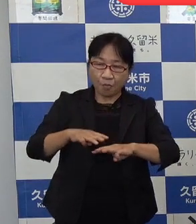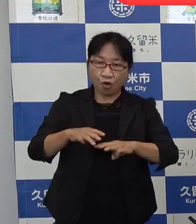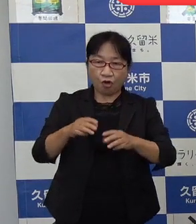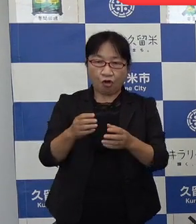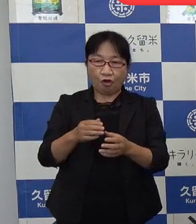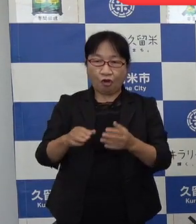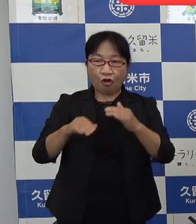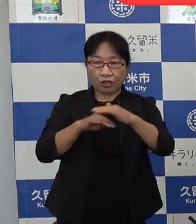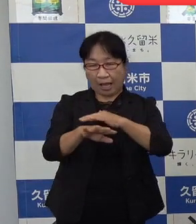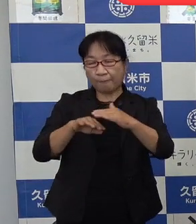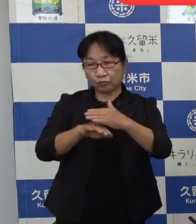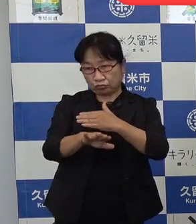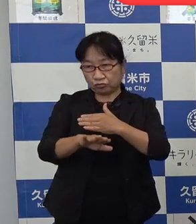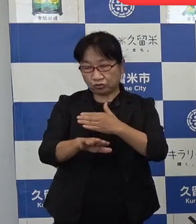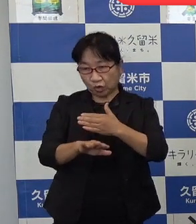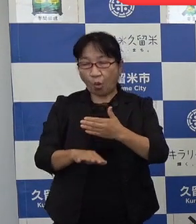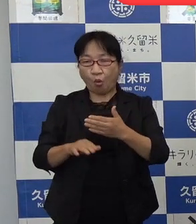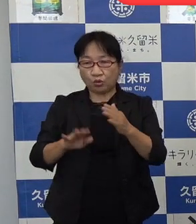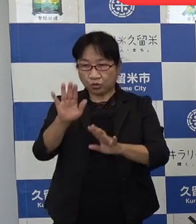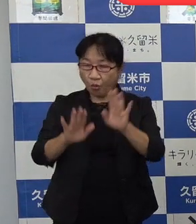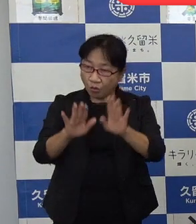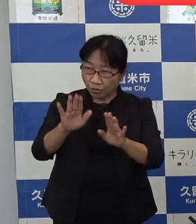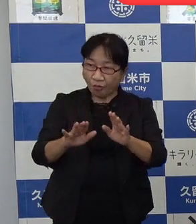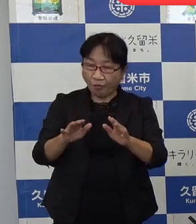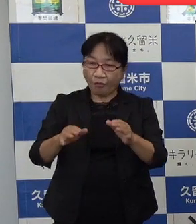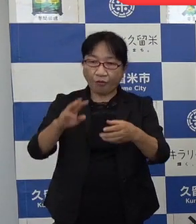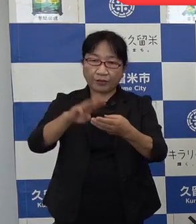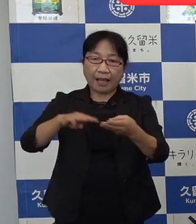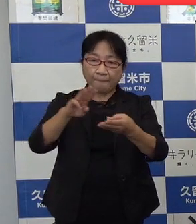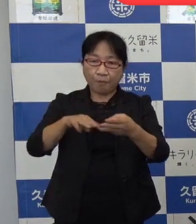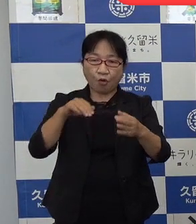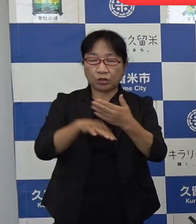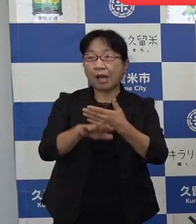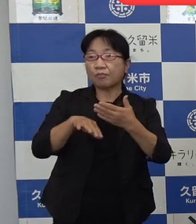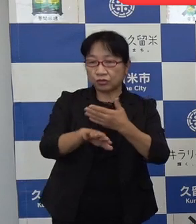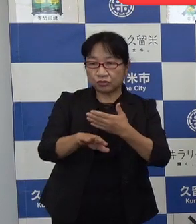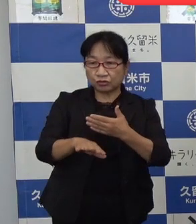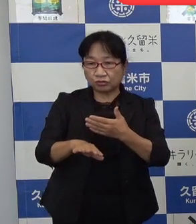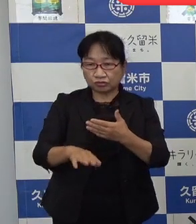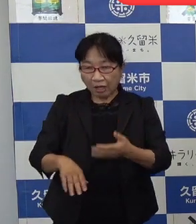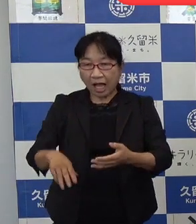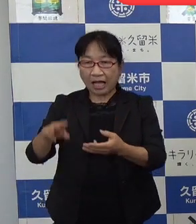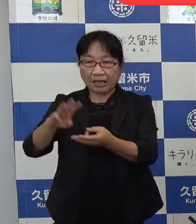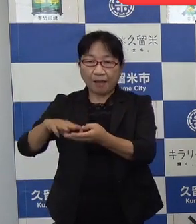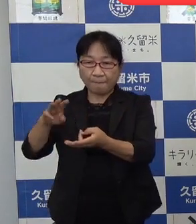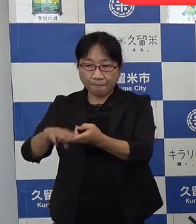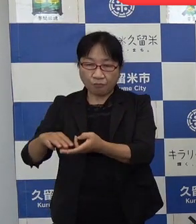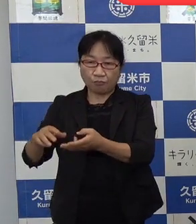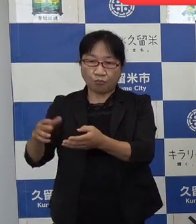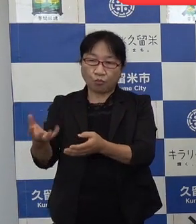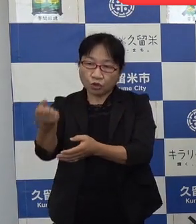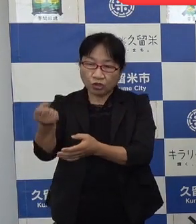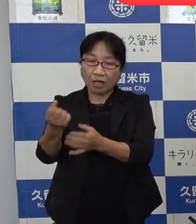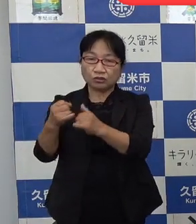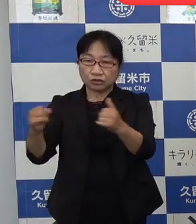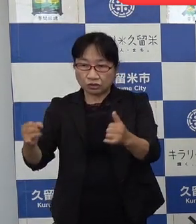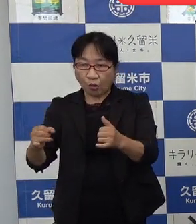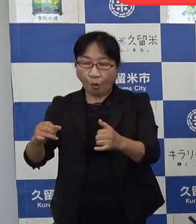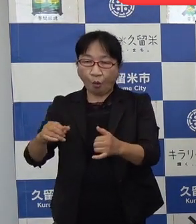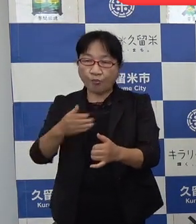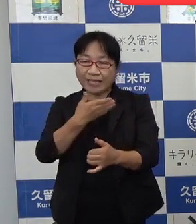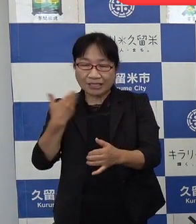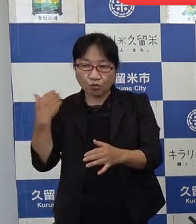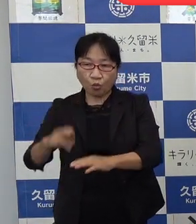明を申し上げますが、田んぼダムは水田をもともと持っていのある方々の水をためる機